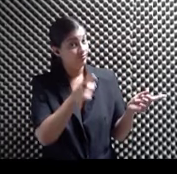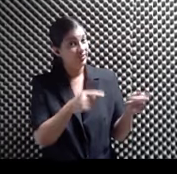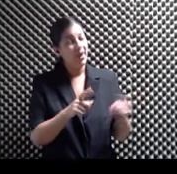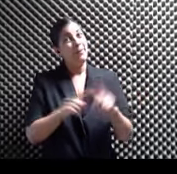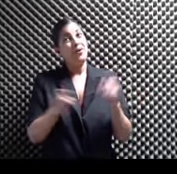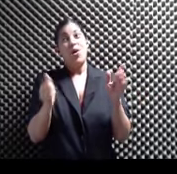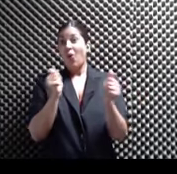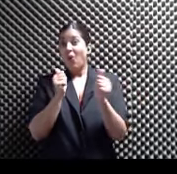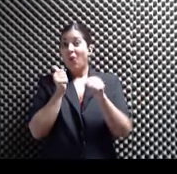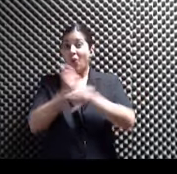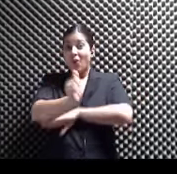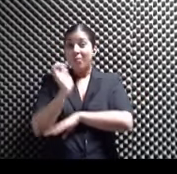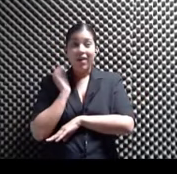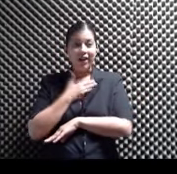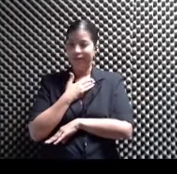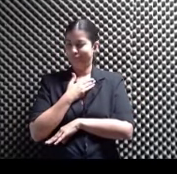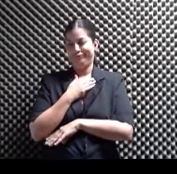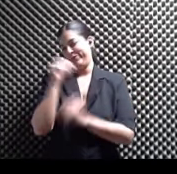nuestra culpa.